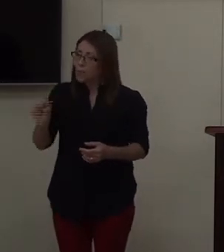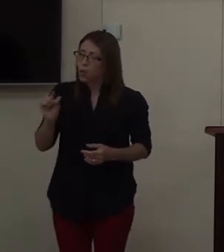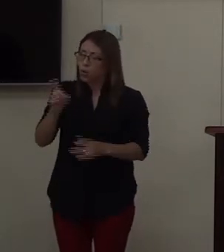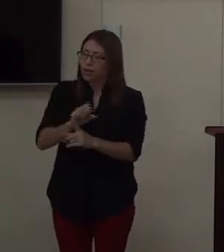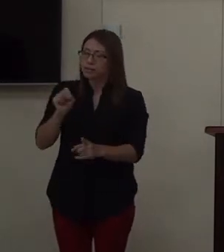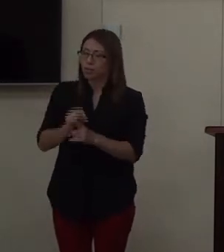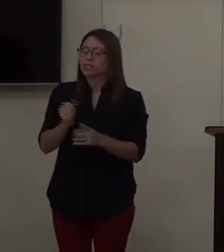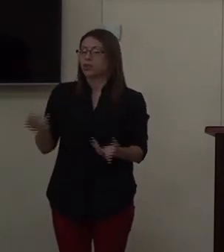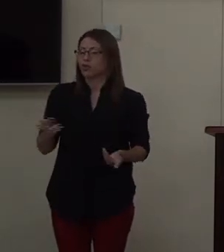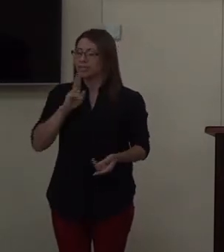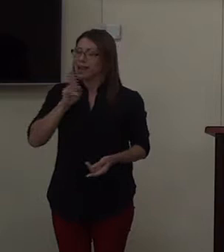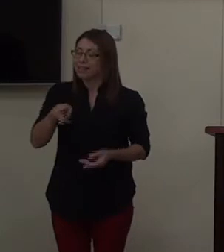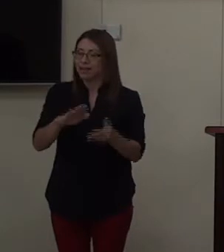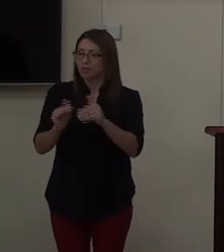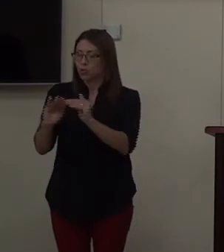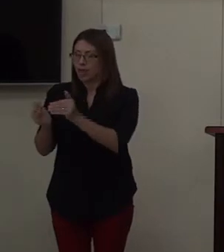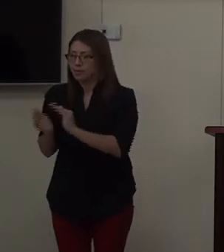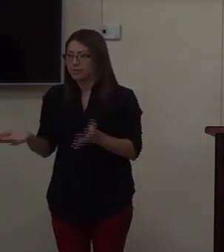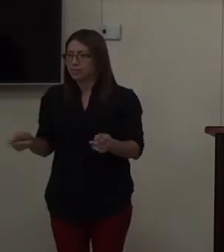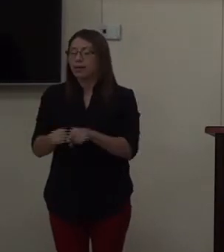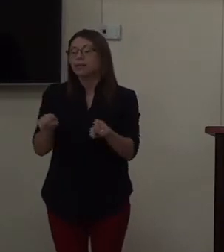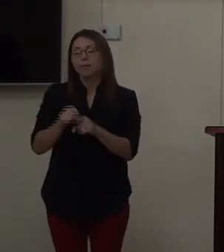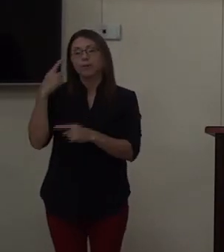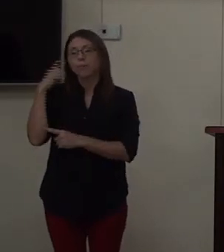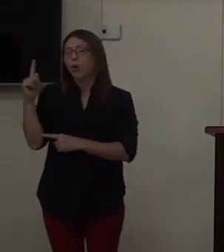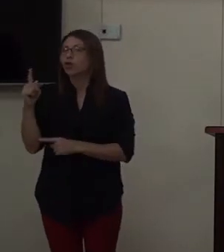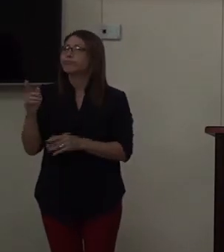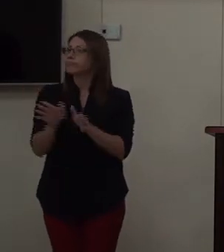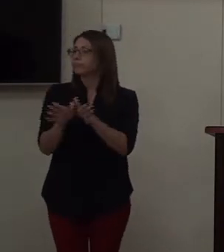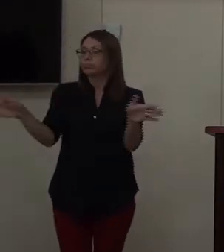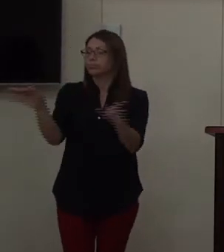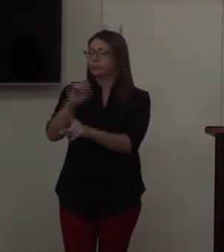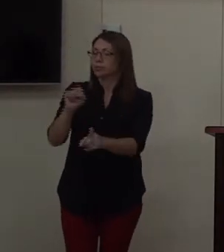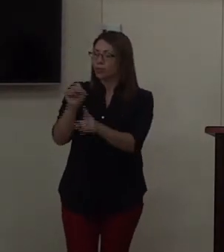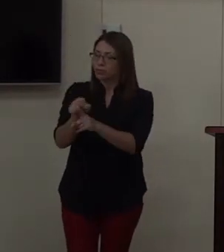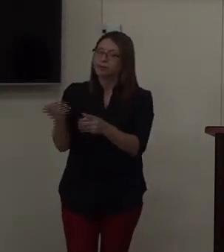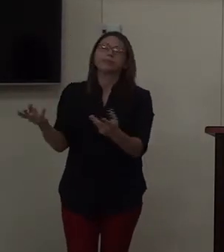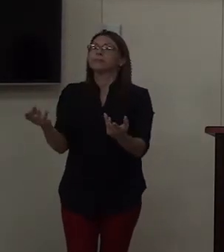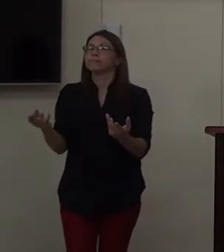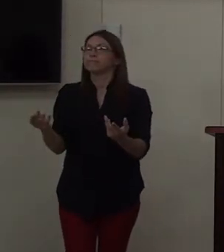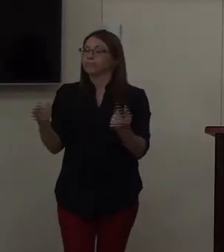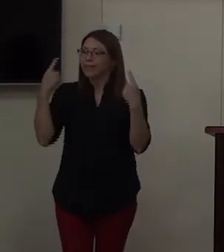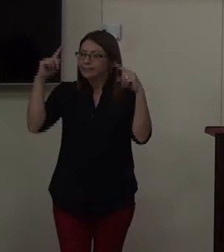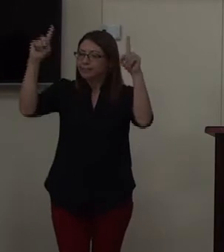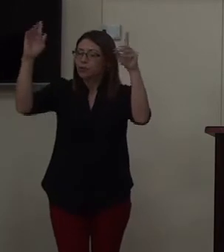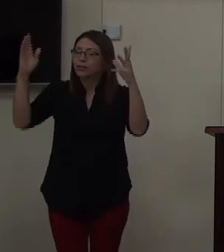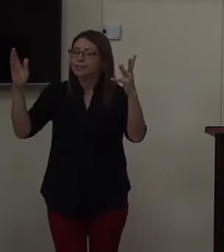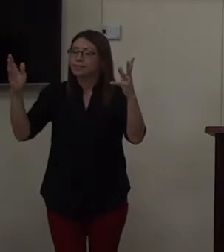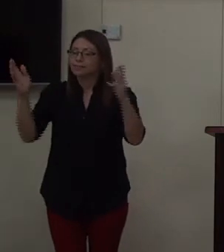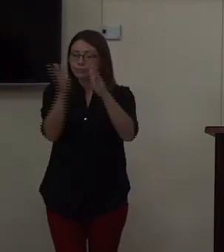situación real de las comunidades, y también por generalizar situaciones, digamos, exitosas